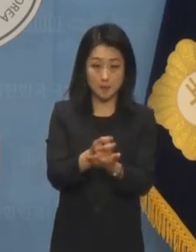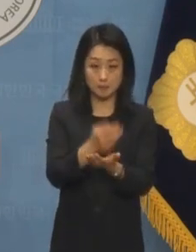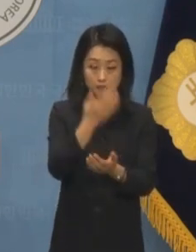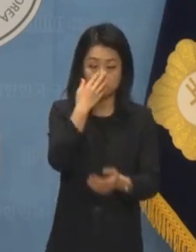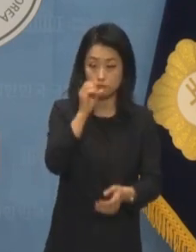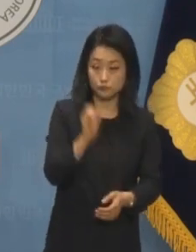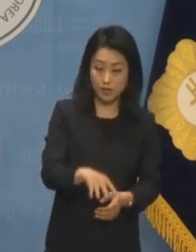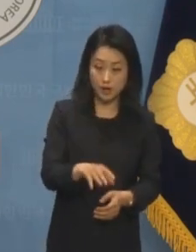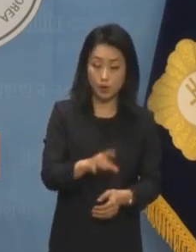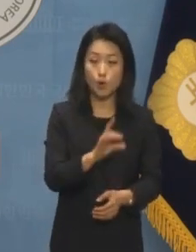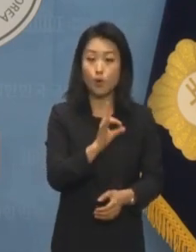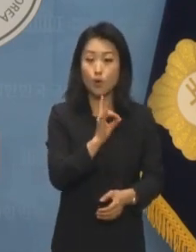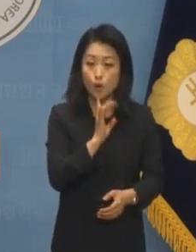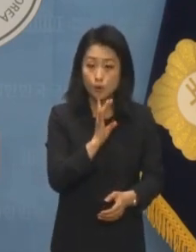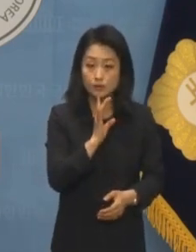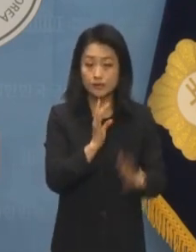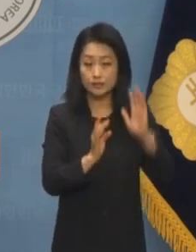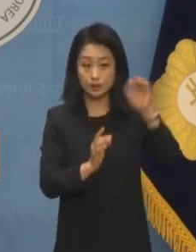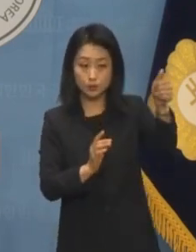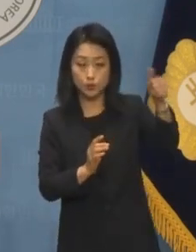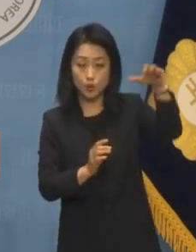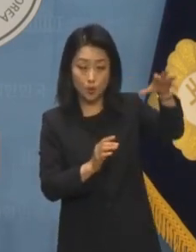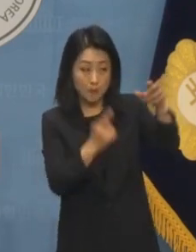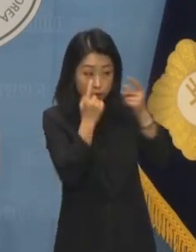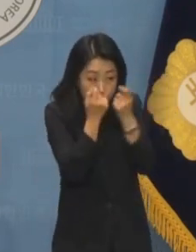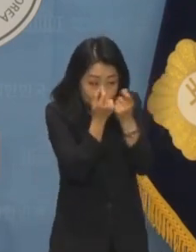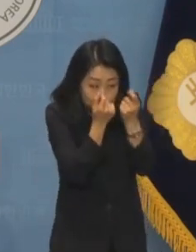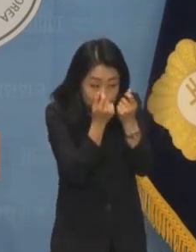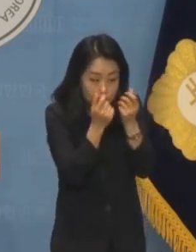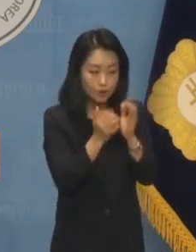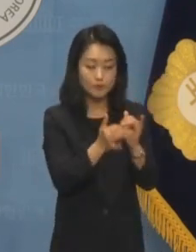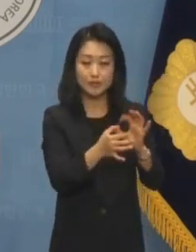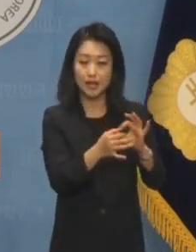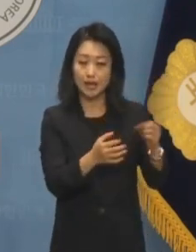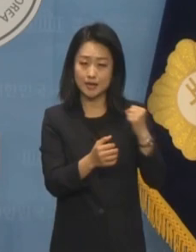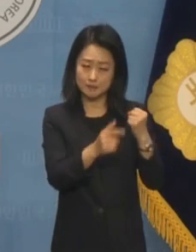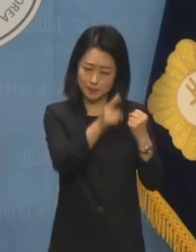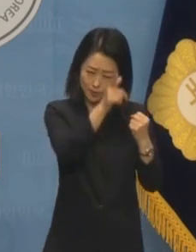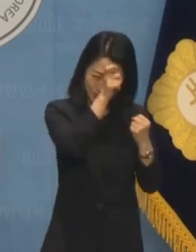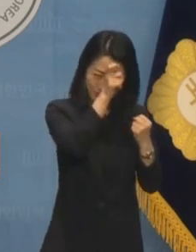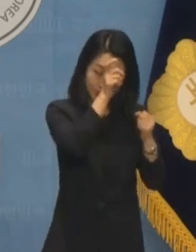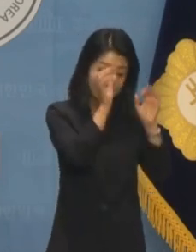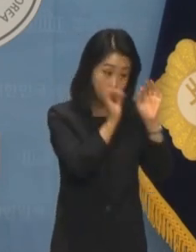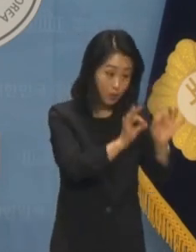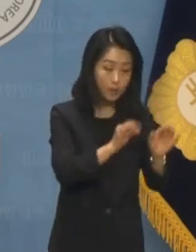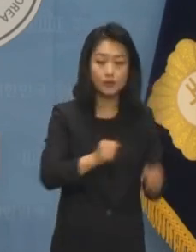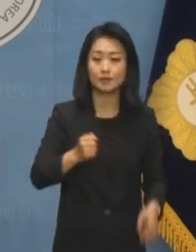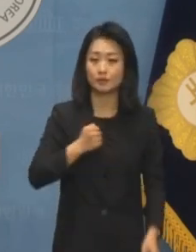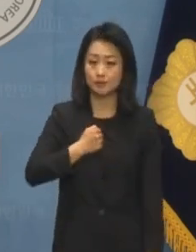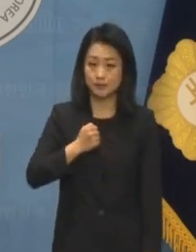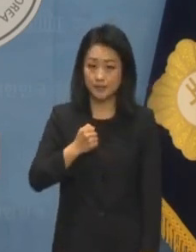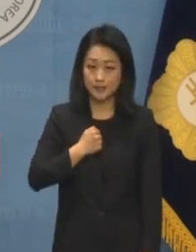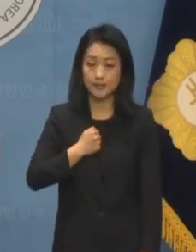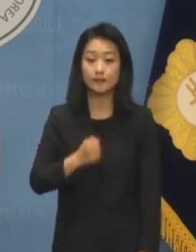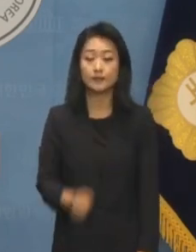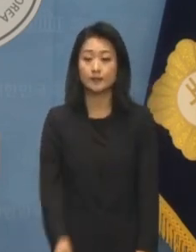없이 오직 용산의 눈치만 보고 있는 국민의힘의 목리는 답답하기 그지없습니다.